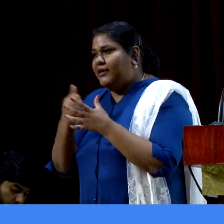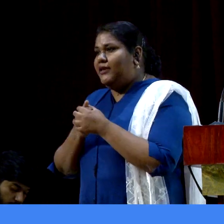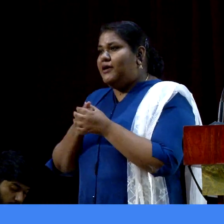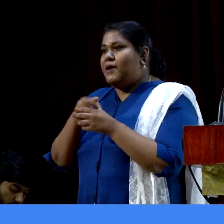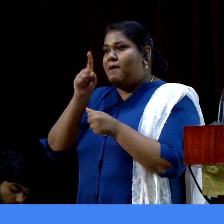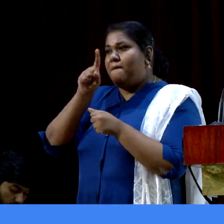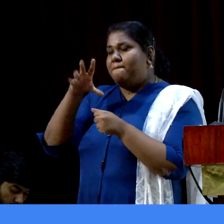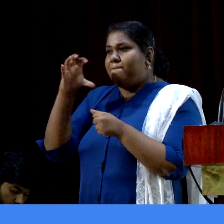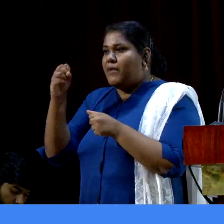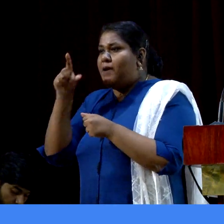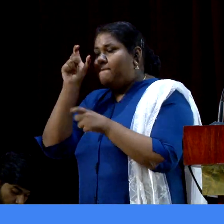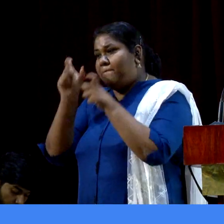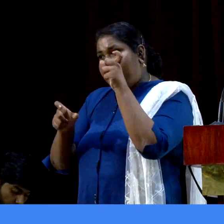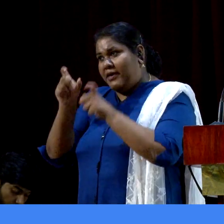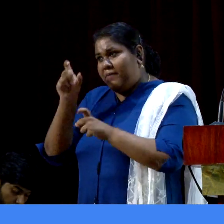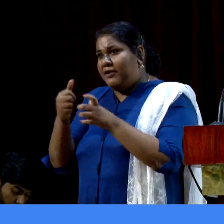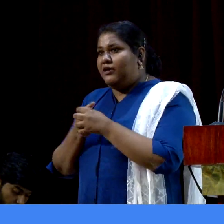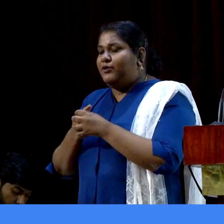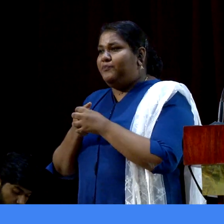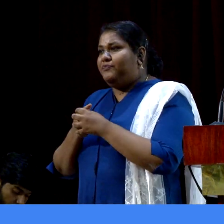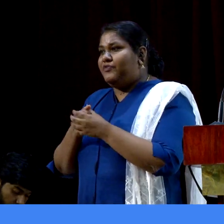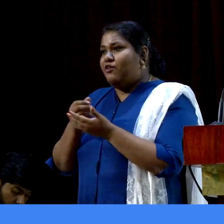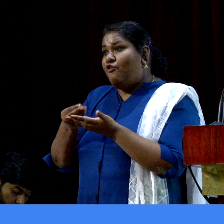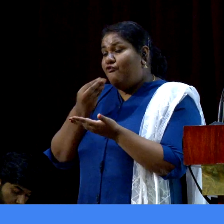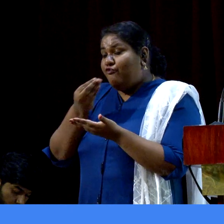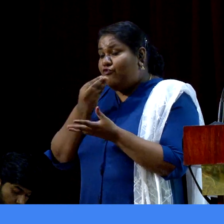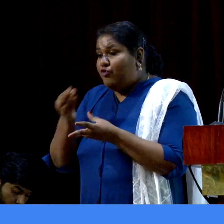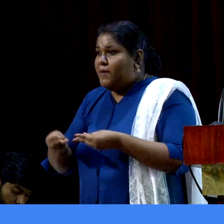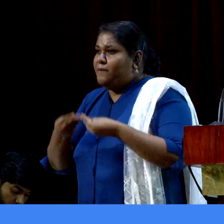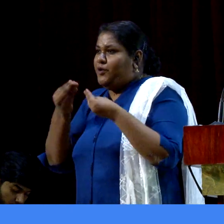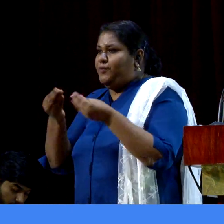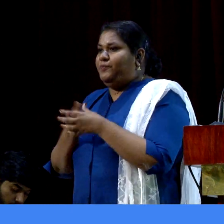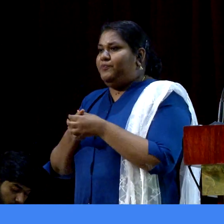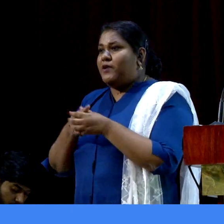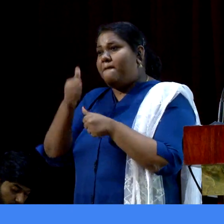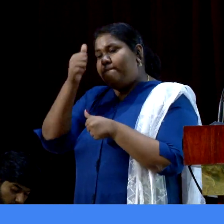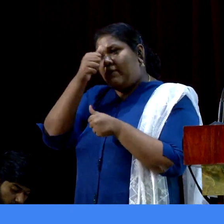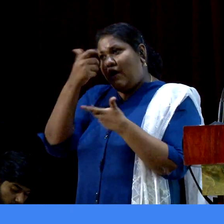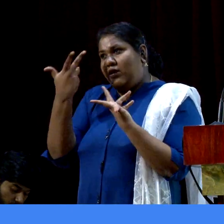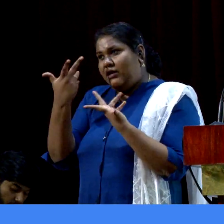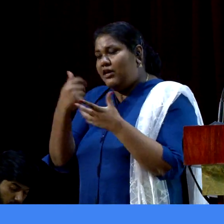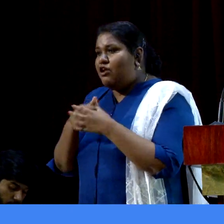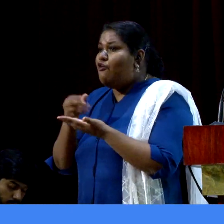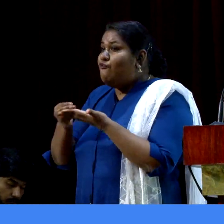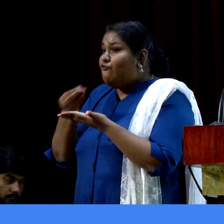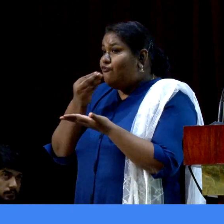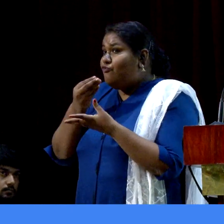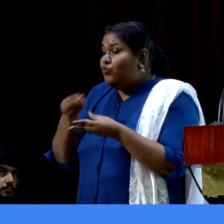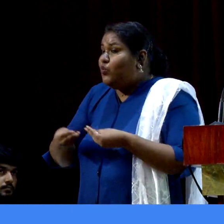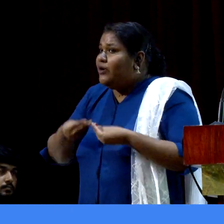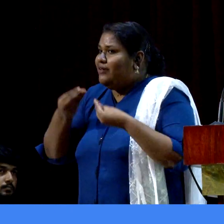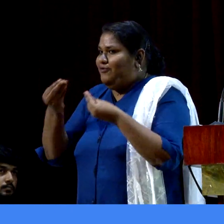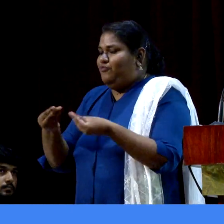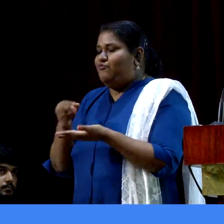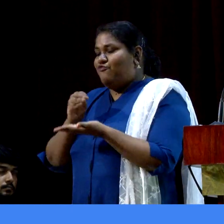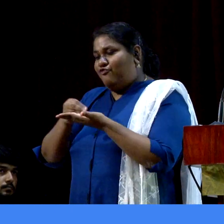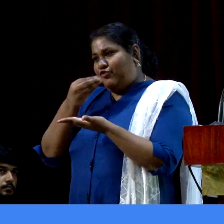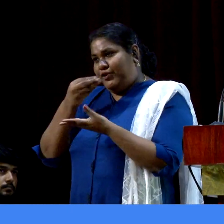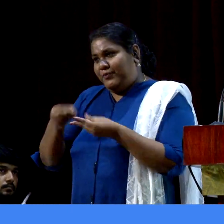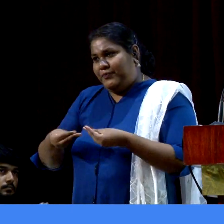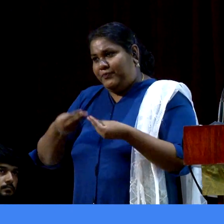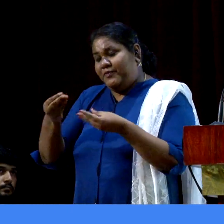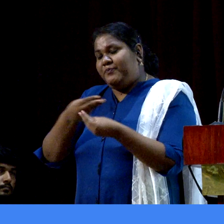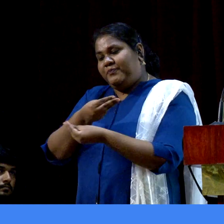காலை சிற்றுண்டியை வீட்டில் உணவதில்லை, அவர்கள் எங்கள் பள்ளியில் உண்டு கொண்டிருக்கிறார்கள், மகிழ்வான உணவாக உண்டு கொண்டிருக்கிறார்கள்.